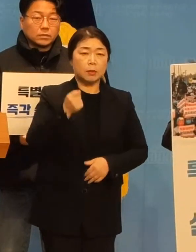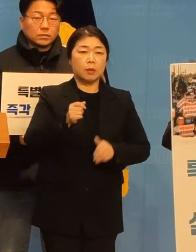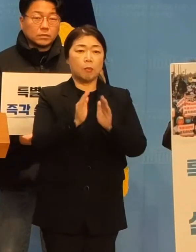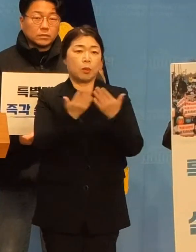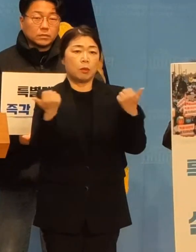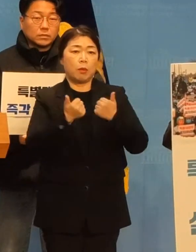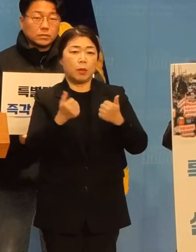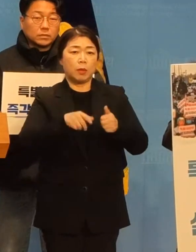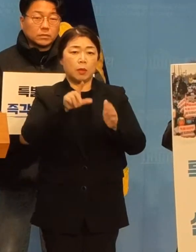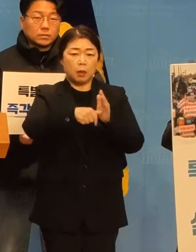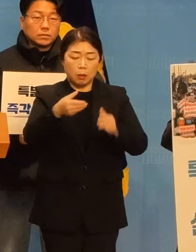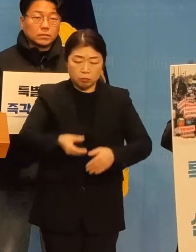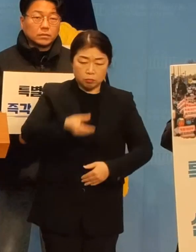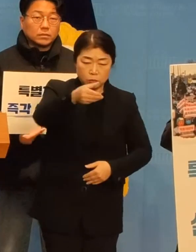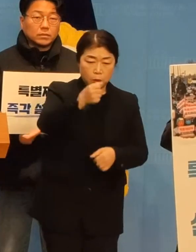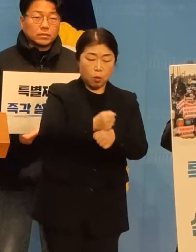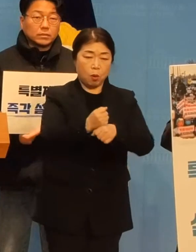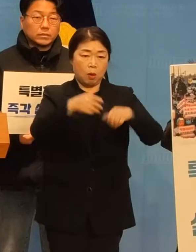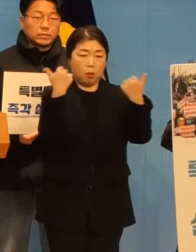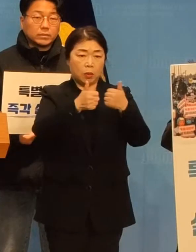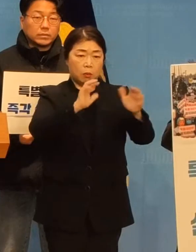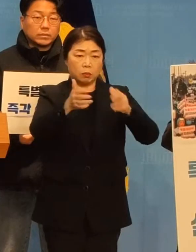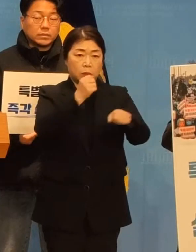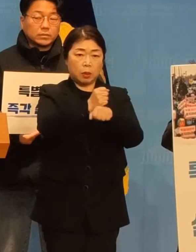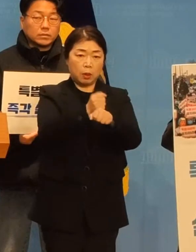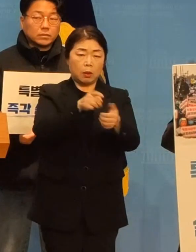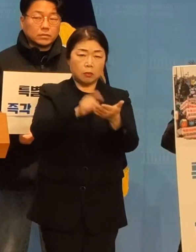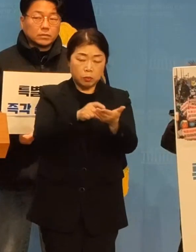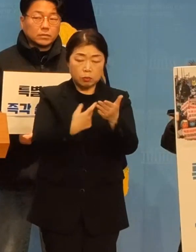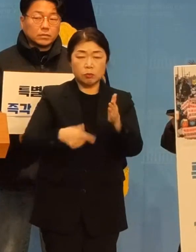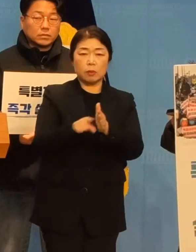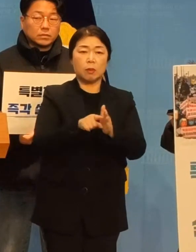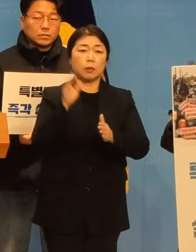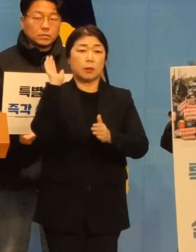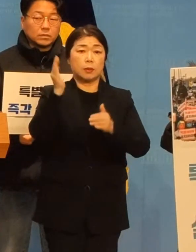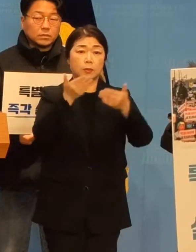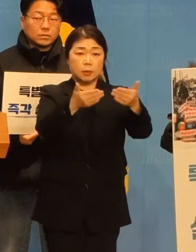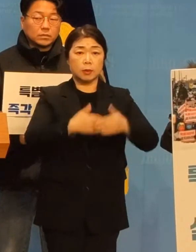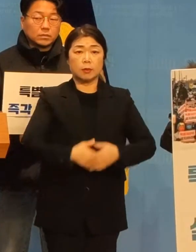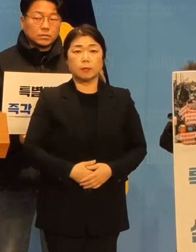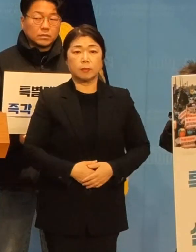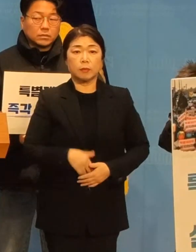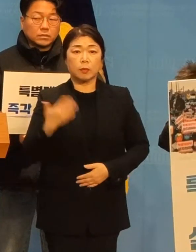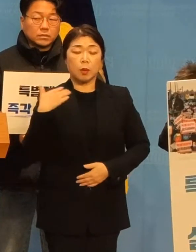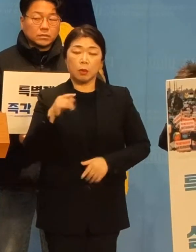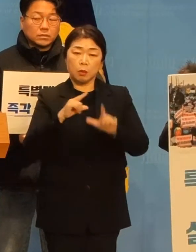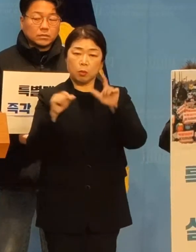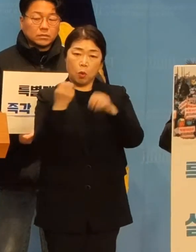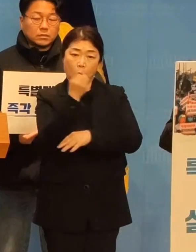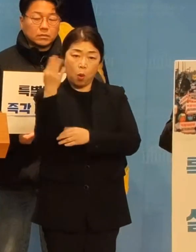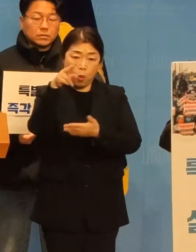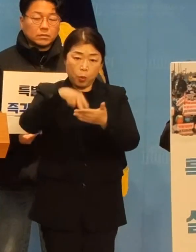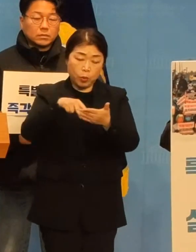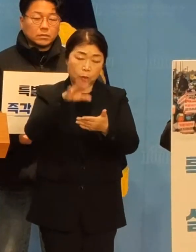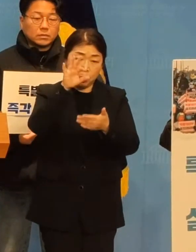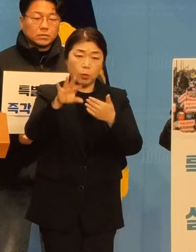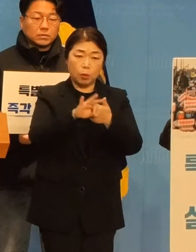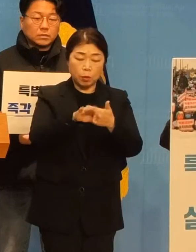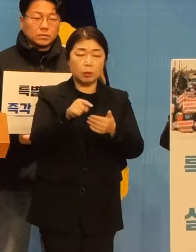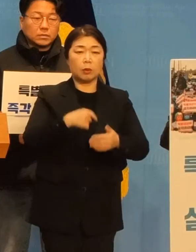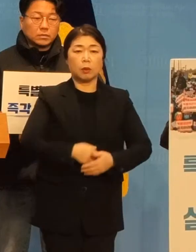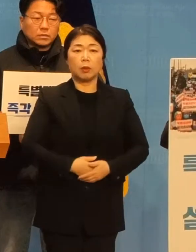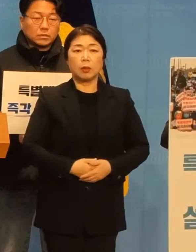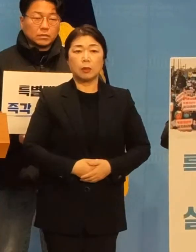상정해서 통과시킬 것을 촉구하는 긴급 기자회견을 마련하게 된 것입니다. 최근 일부 언론에서 주장하고 있는